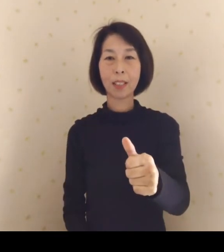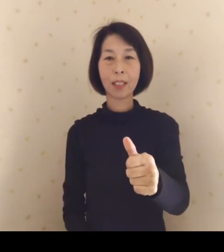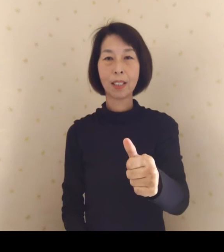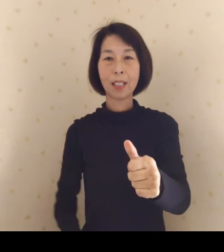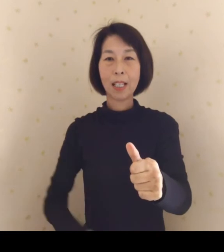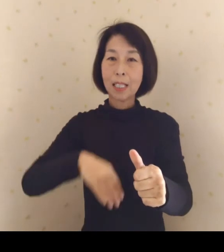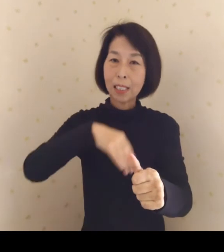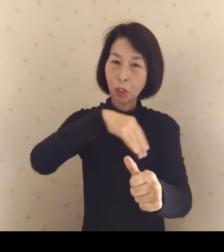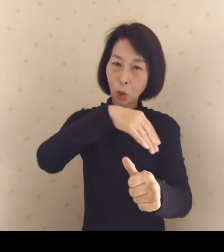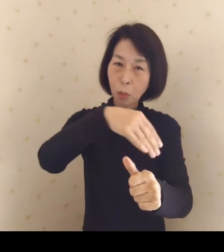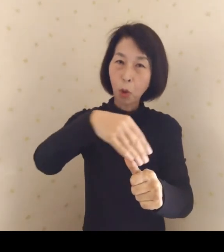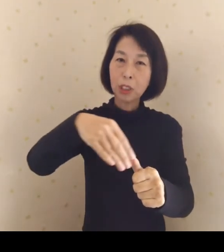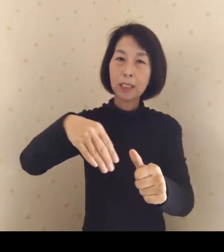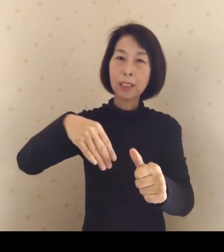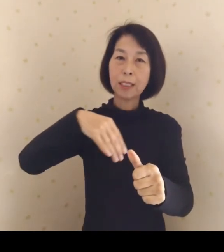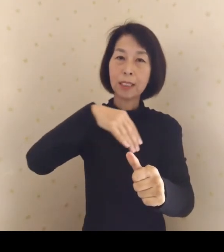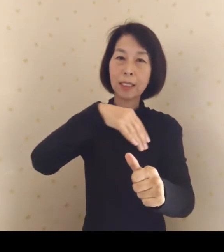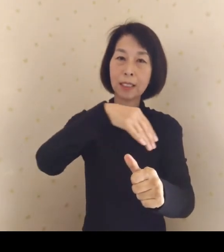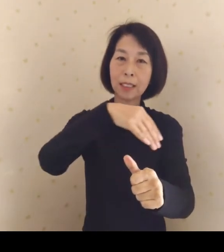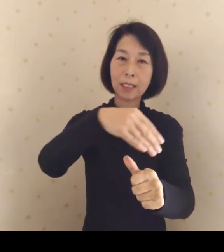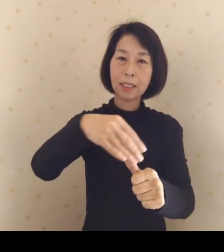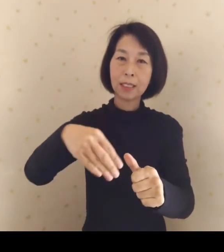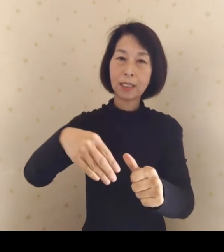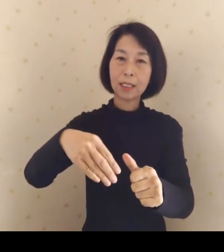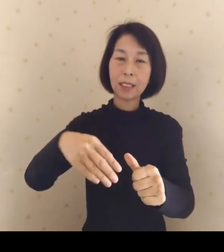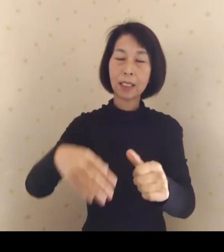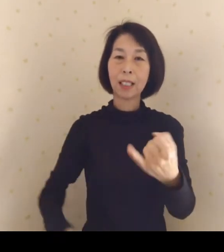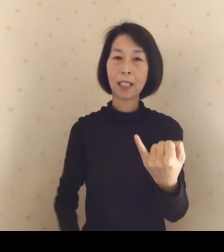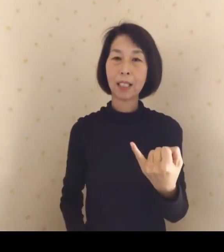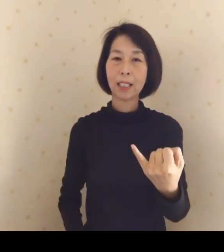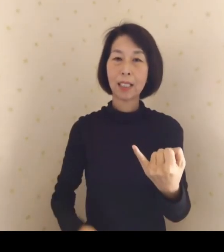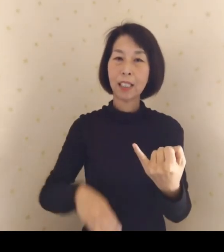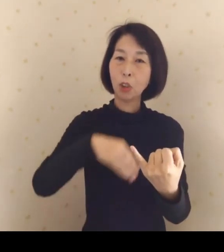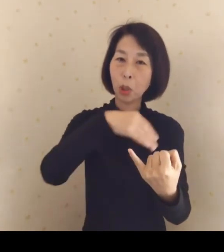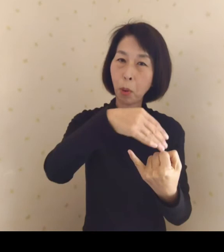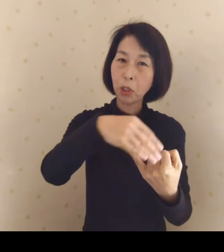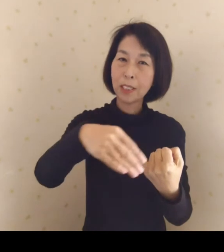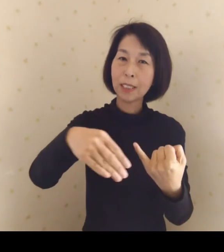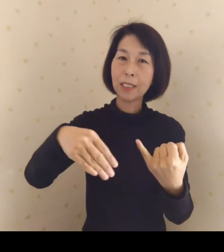男性なら親指、女性なら小指で表現することもあります。